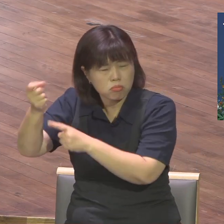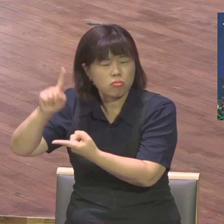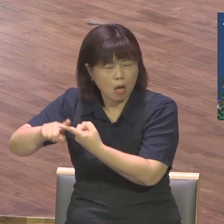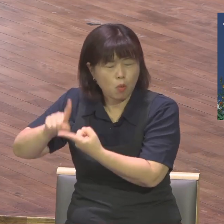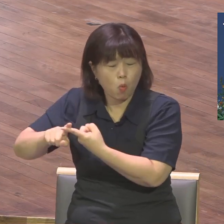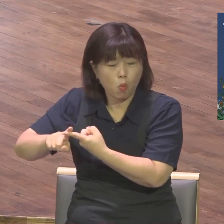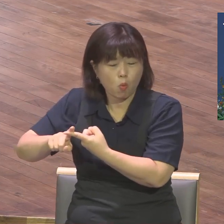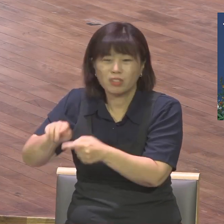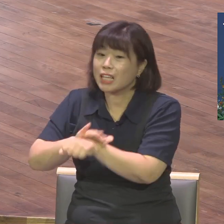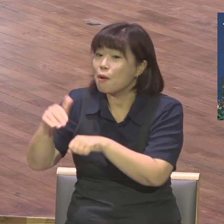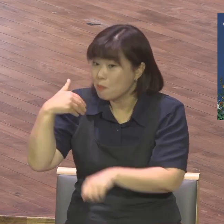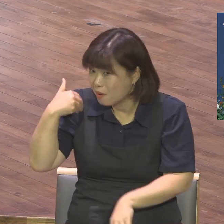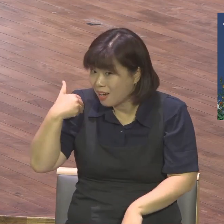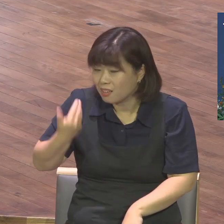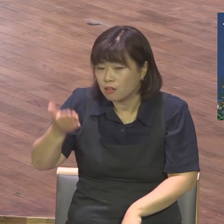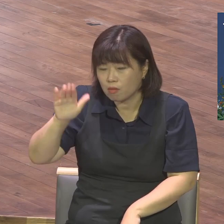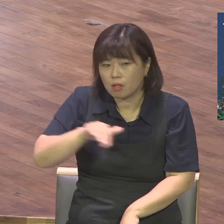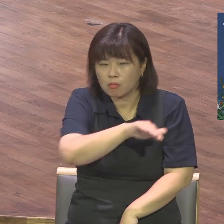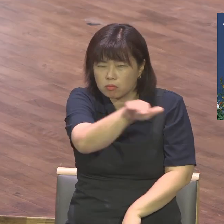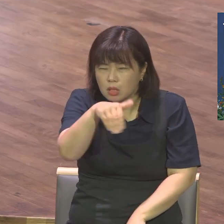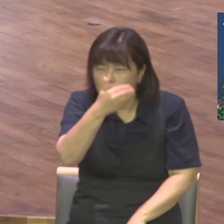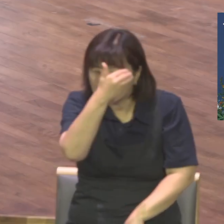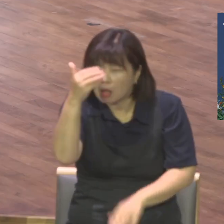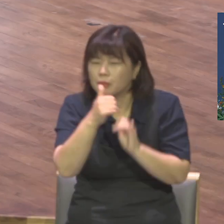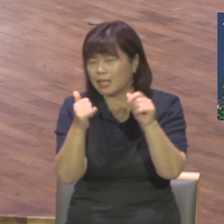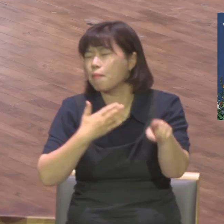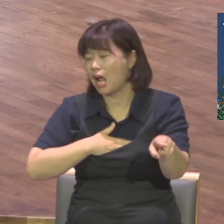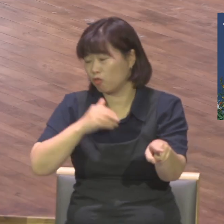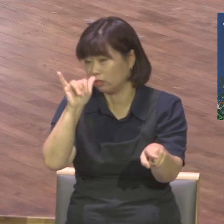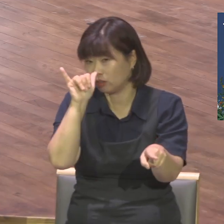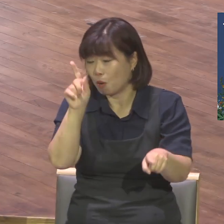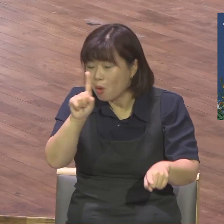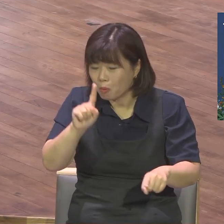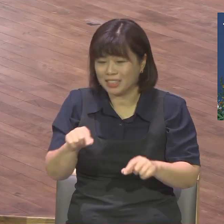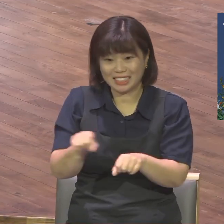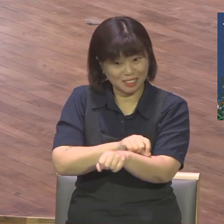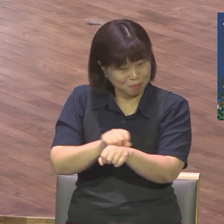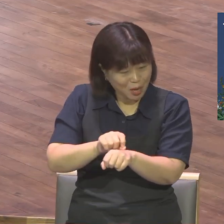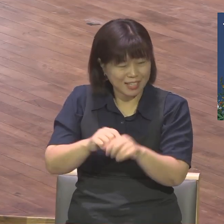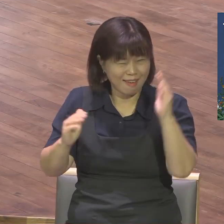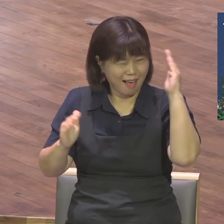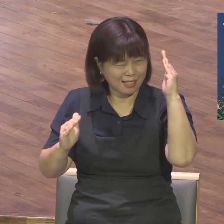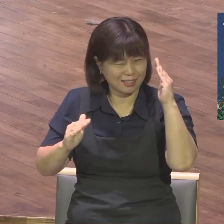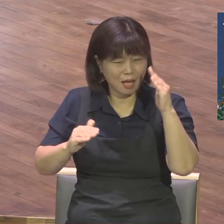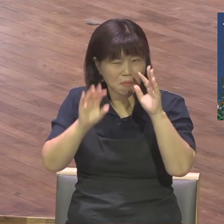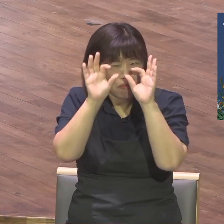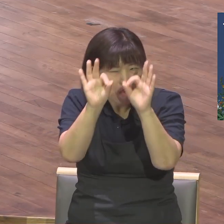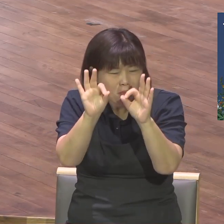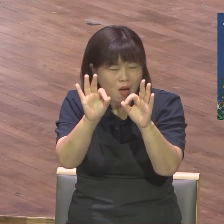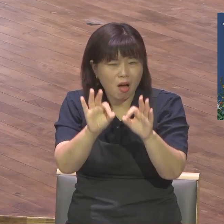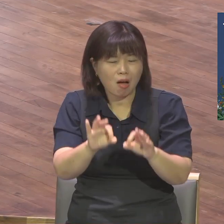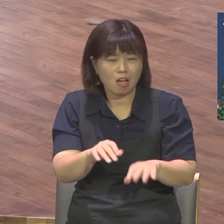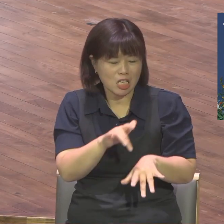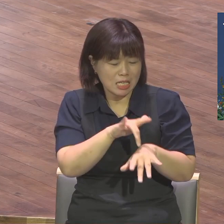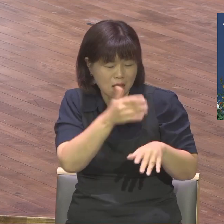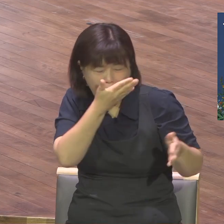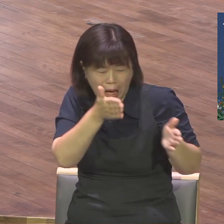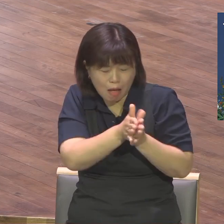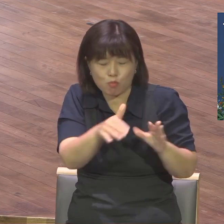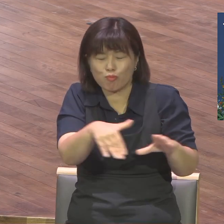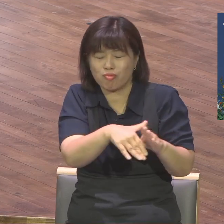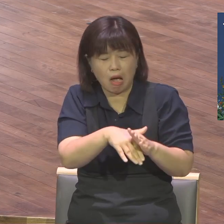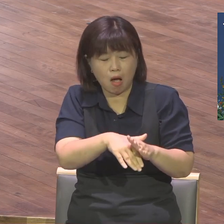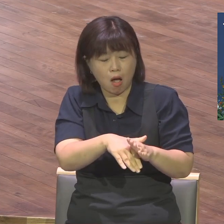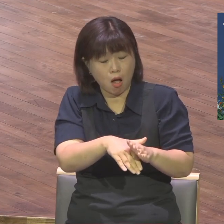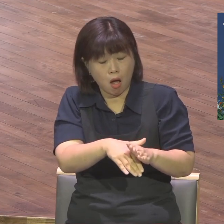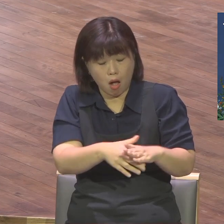받지만은 젊은 사람들은 어른 우리 중등부 심각합니다. 그런데